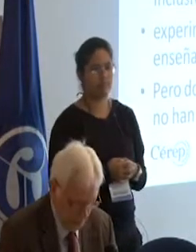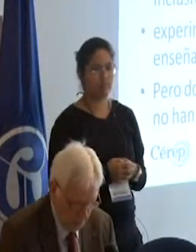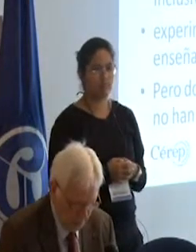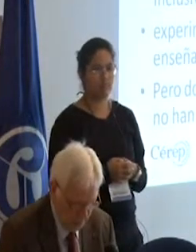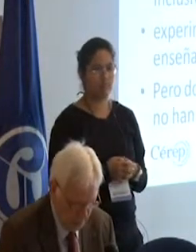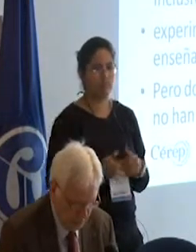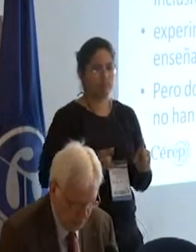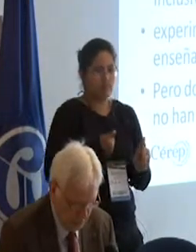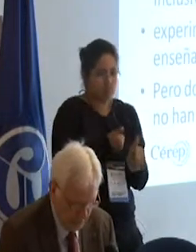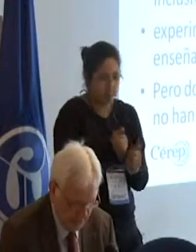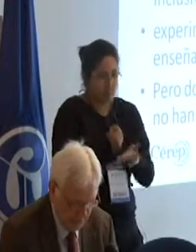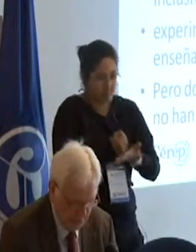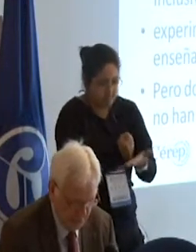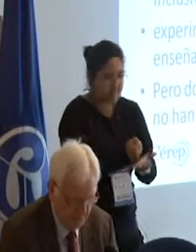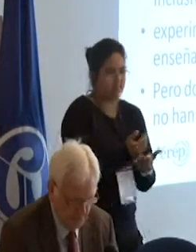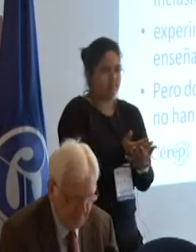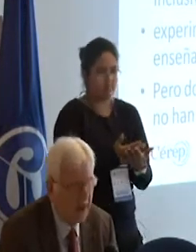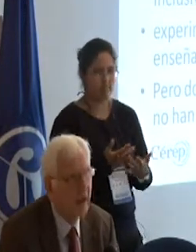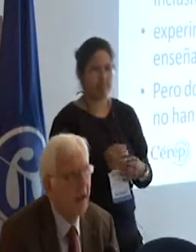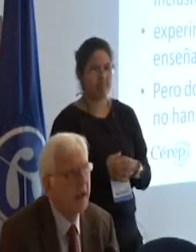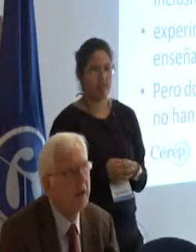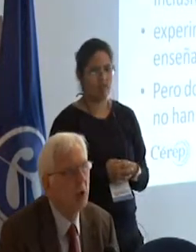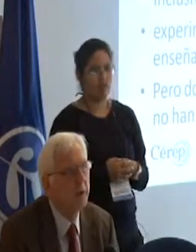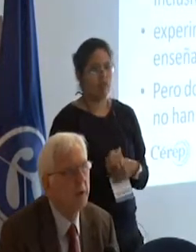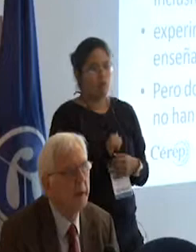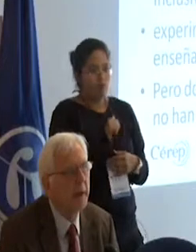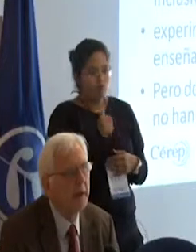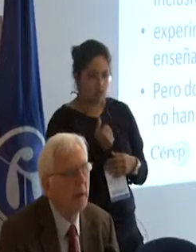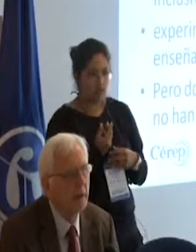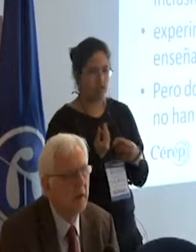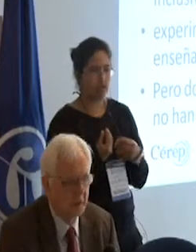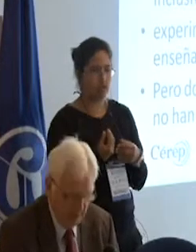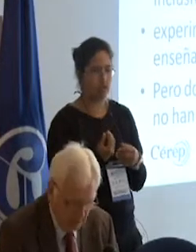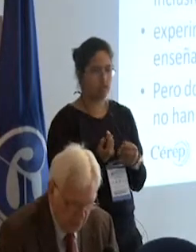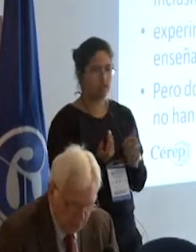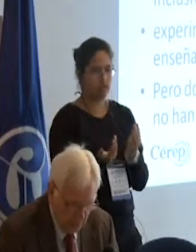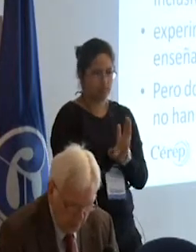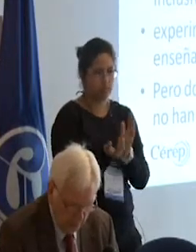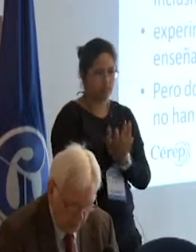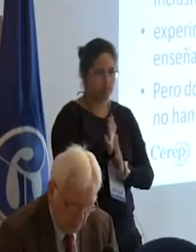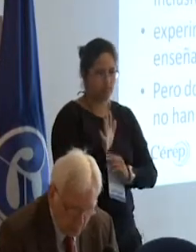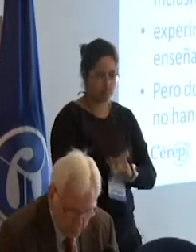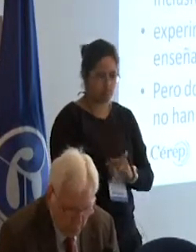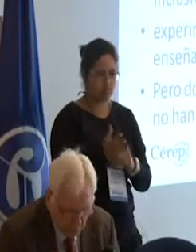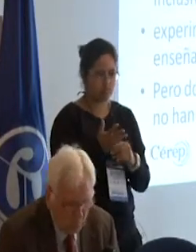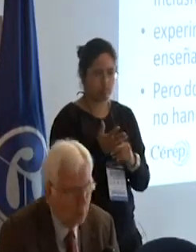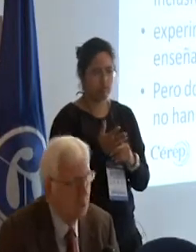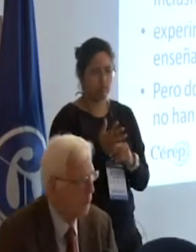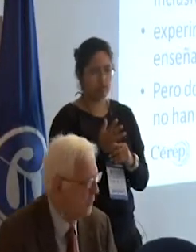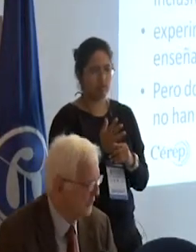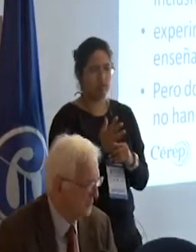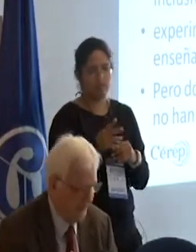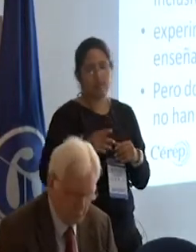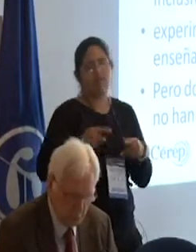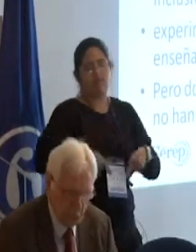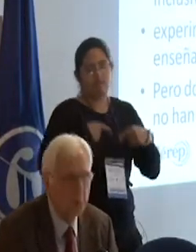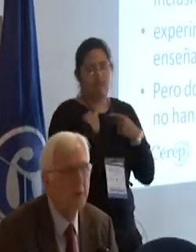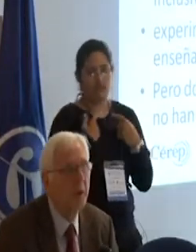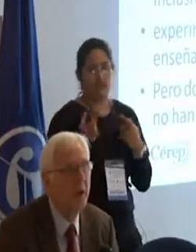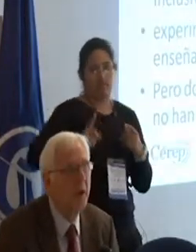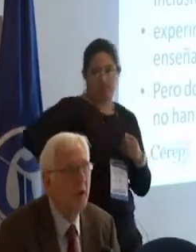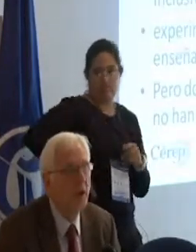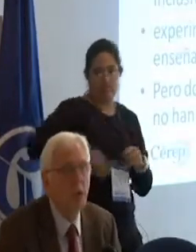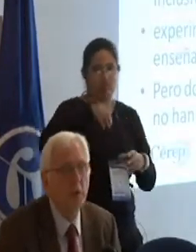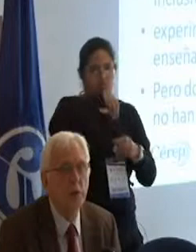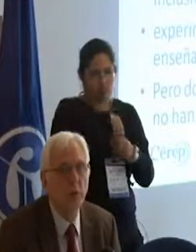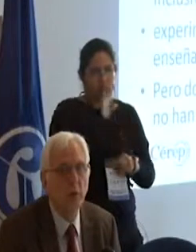Hay otros estudios sobre estos auxiliares de la vida escolar en la escuela primaria.